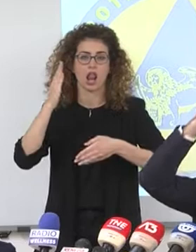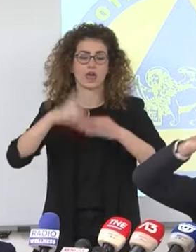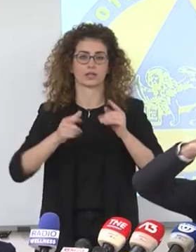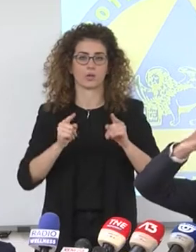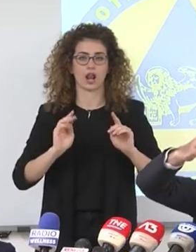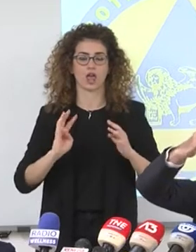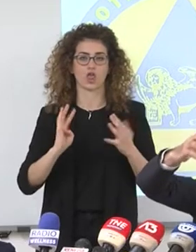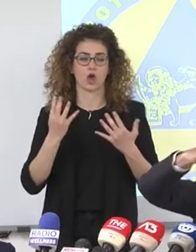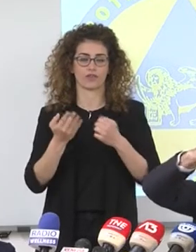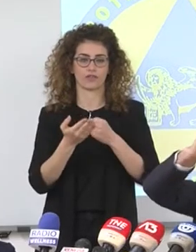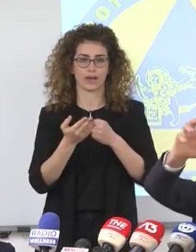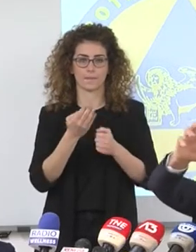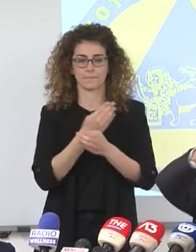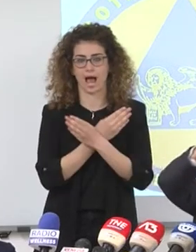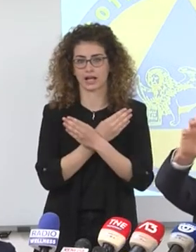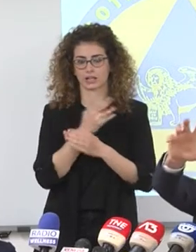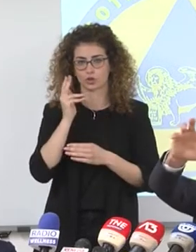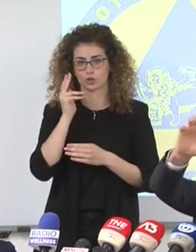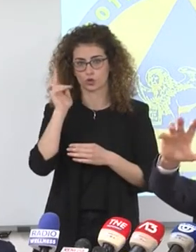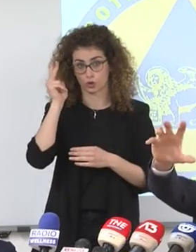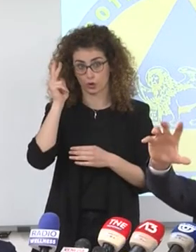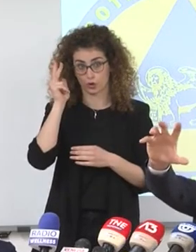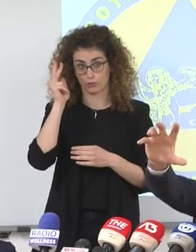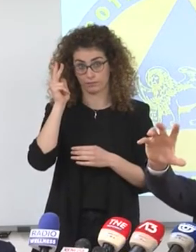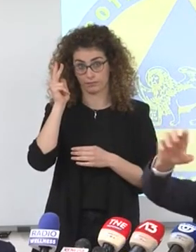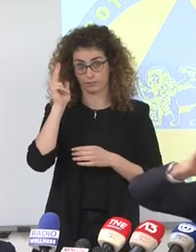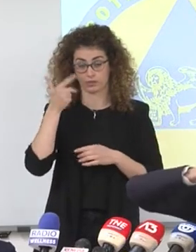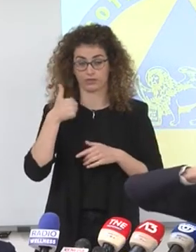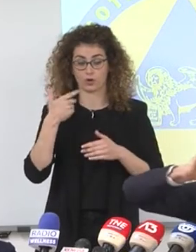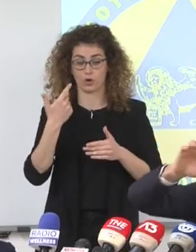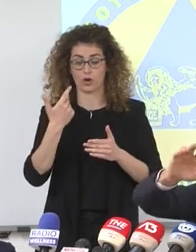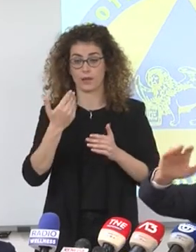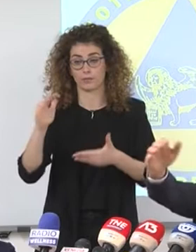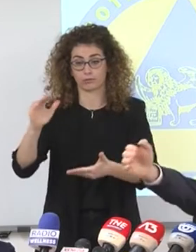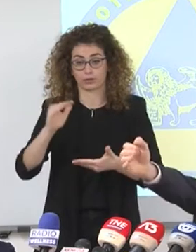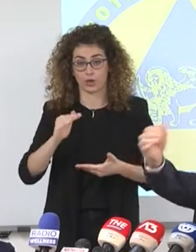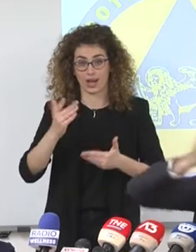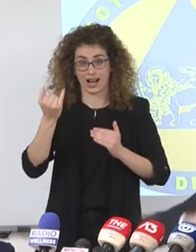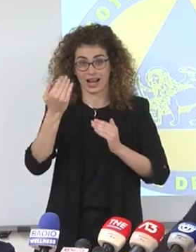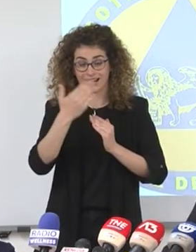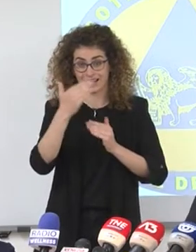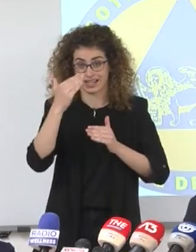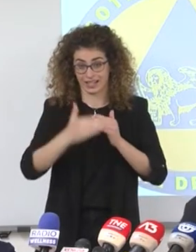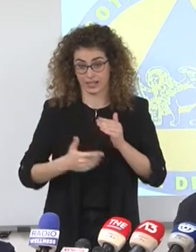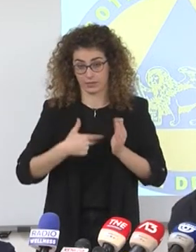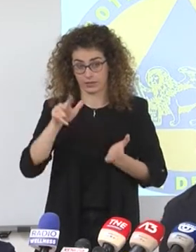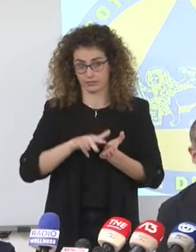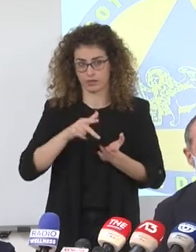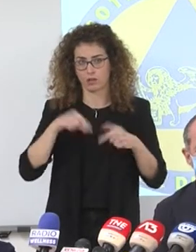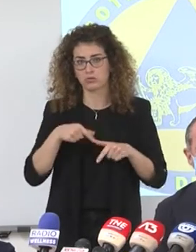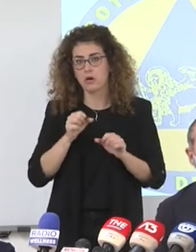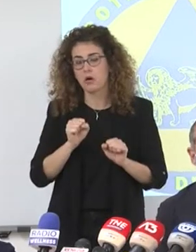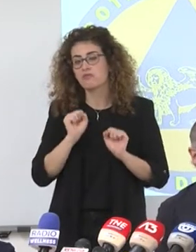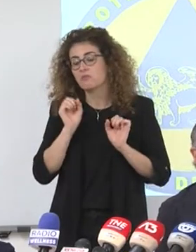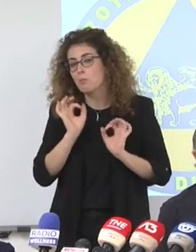perché è l'ultima data utile con un minimo di certezza dell'arrivo del vaccino, non esclude che anche qui anticiperemo i